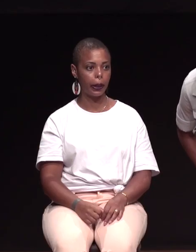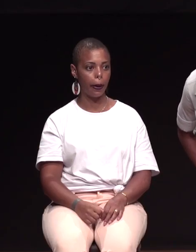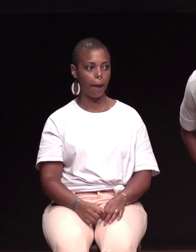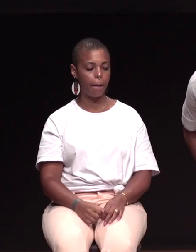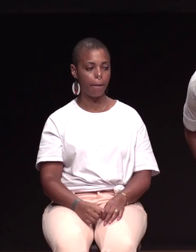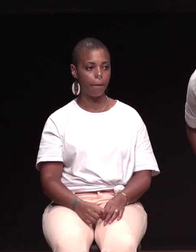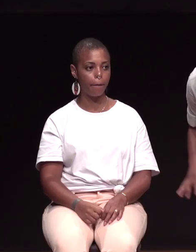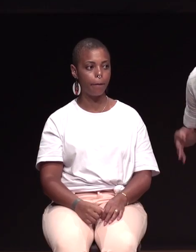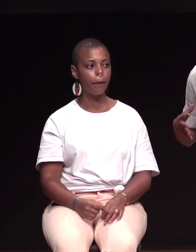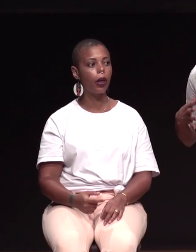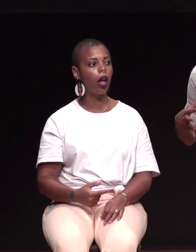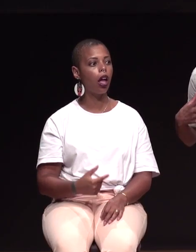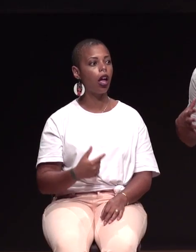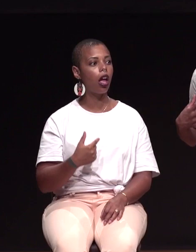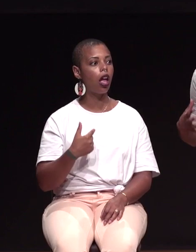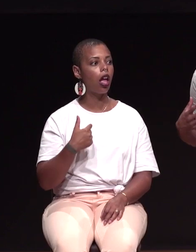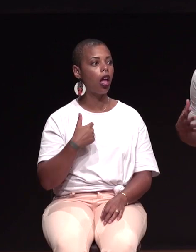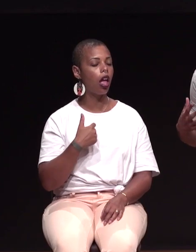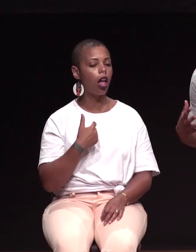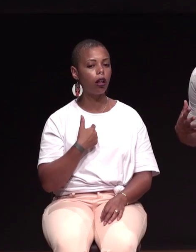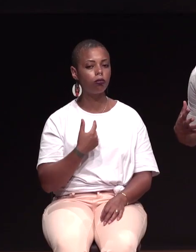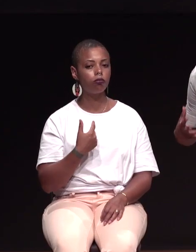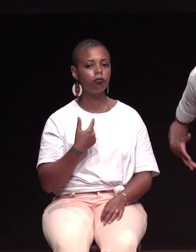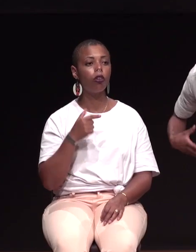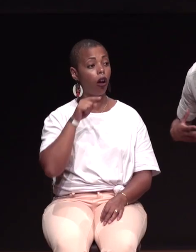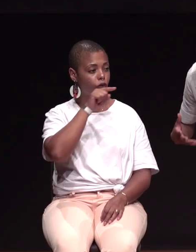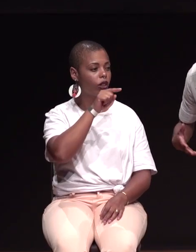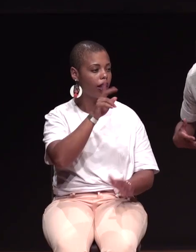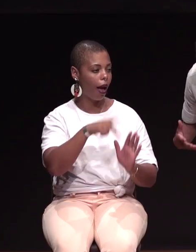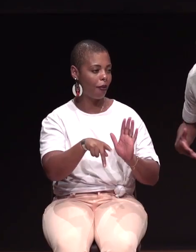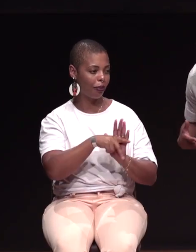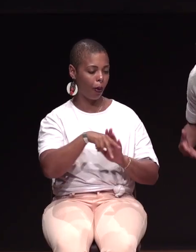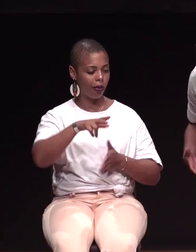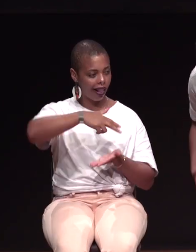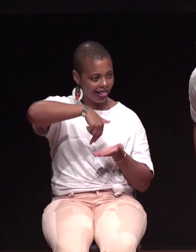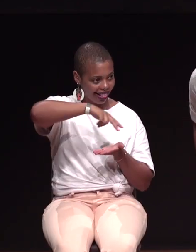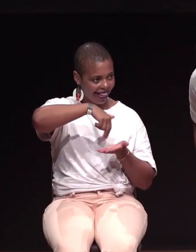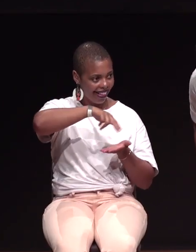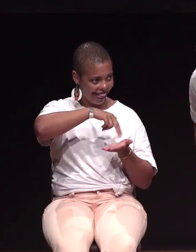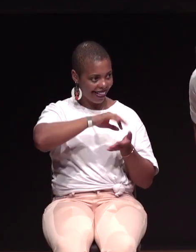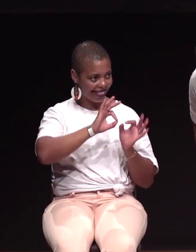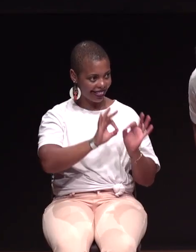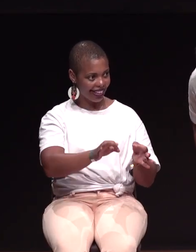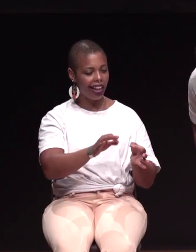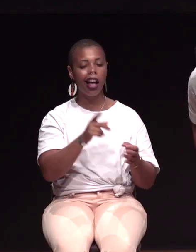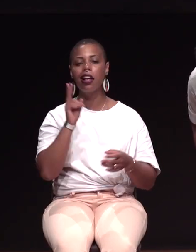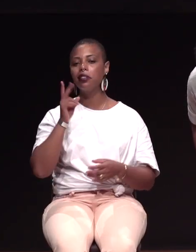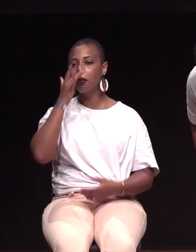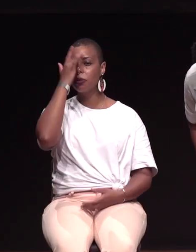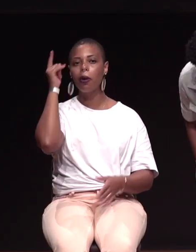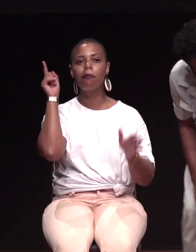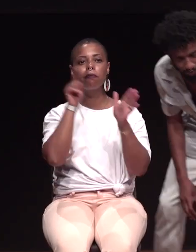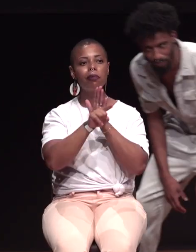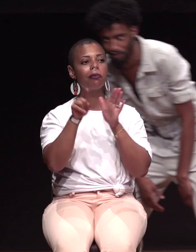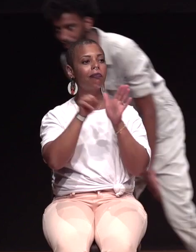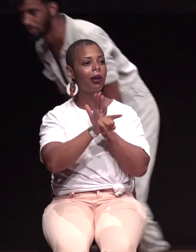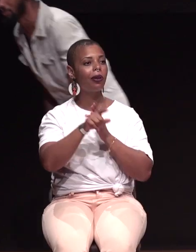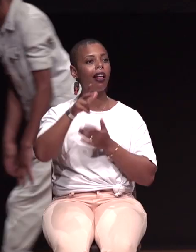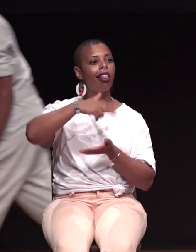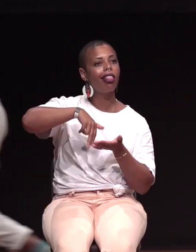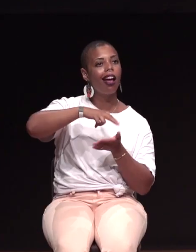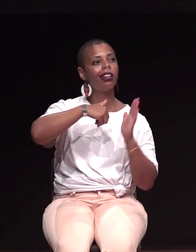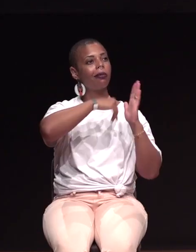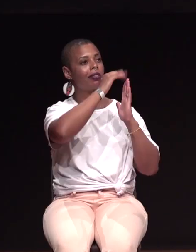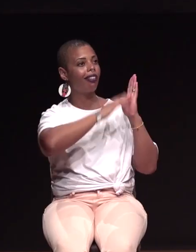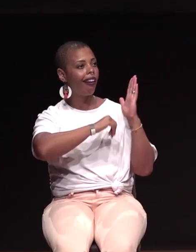é da dança, né? As pessoas sempre perguntam para a moçada da dança, das artes visuais,